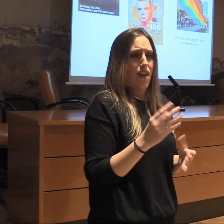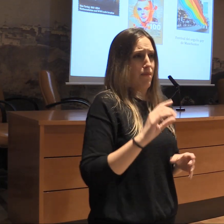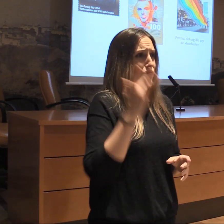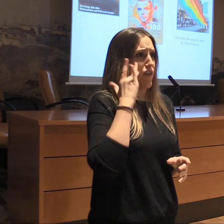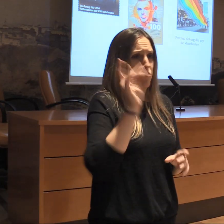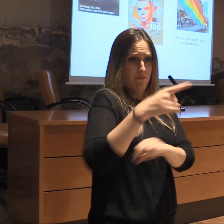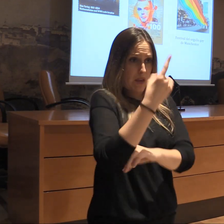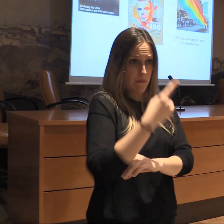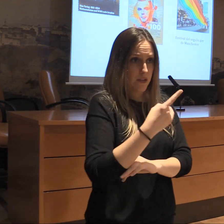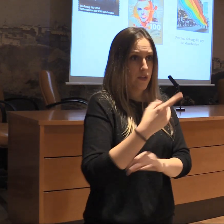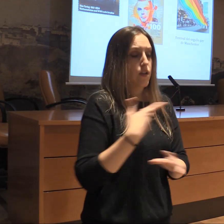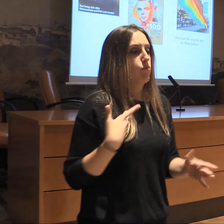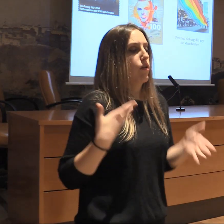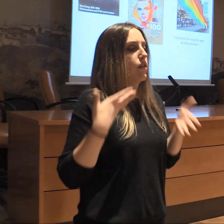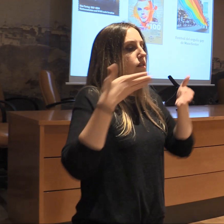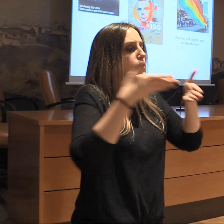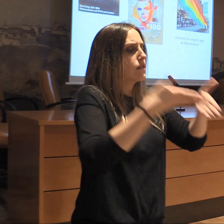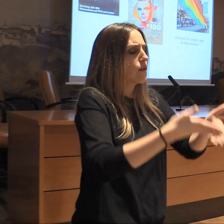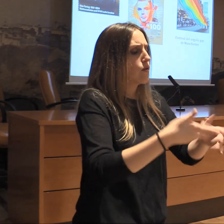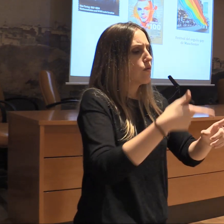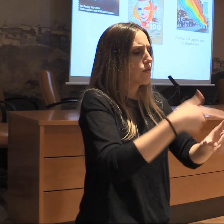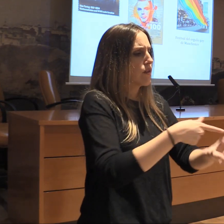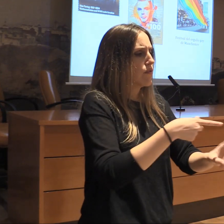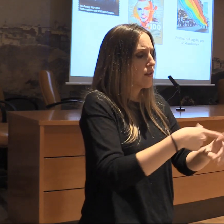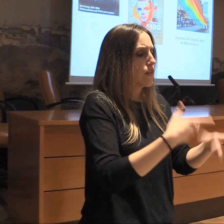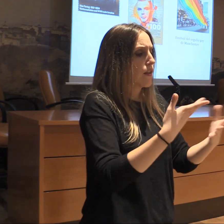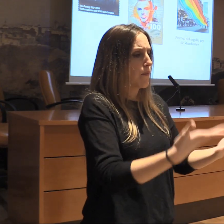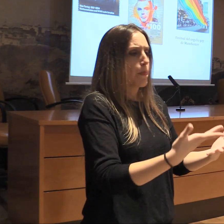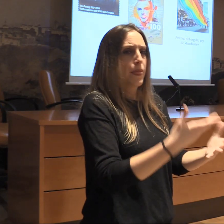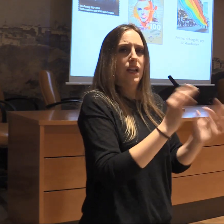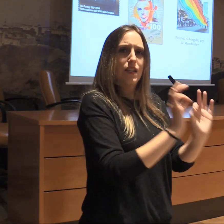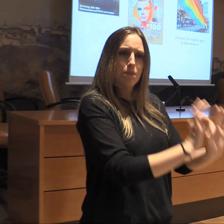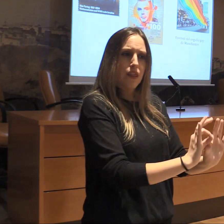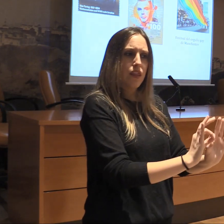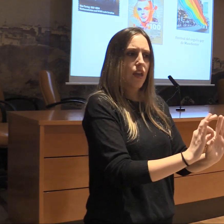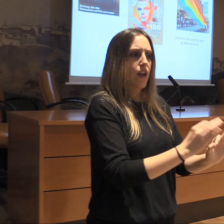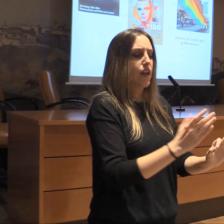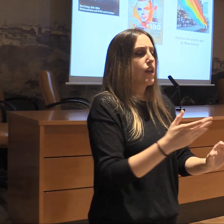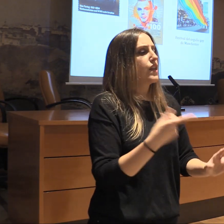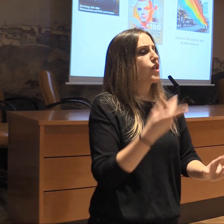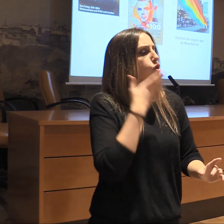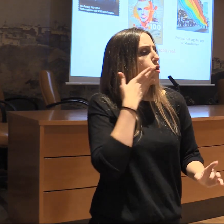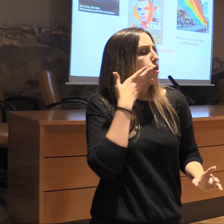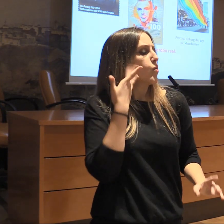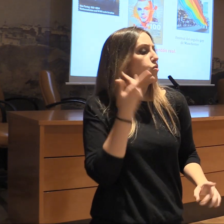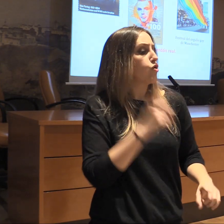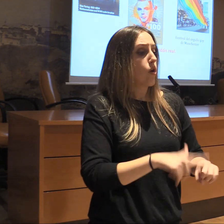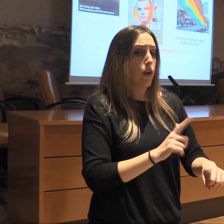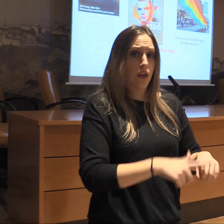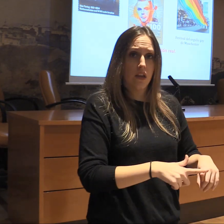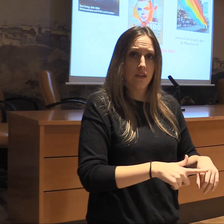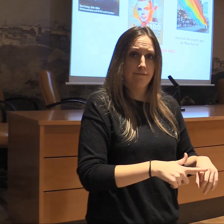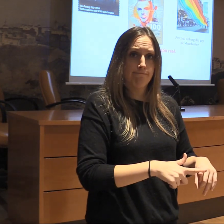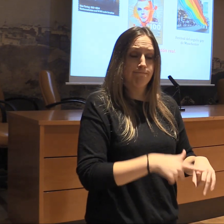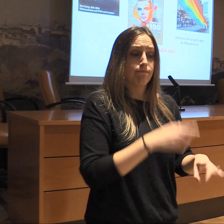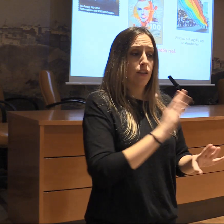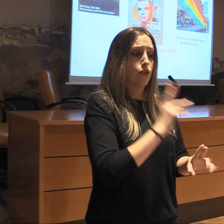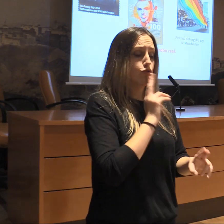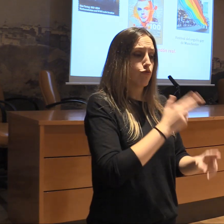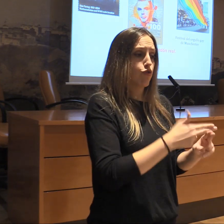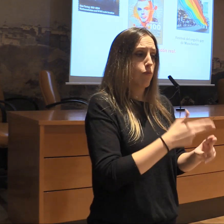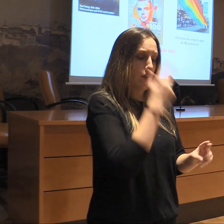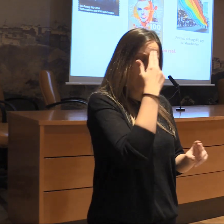un número especial, se hicieron muchos festivales del orgullo gay en su nombre y en